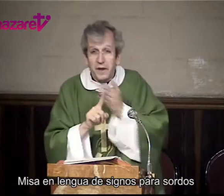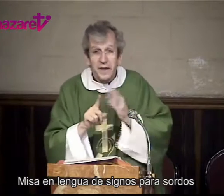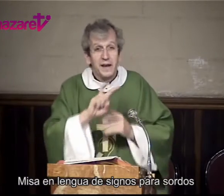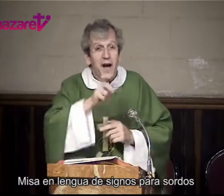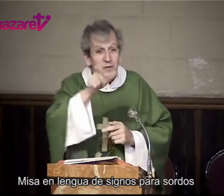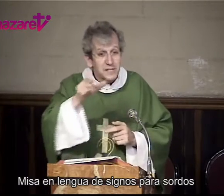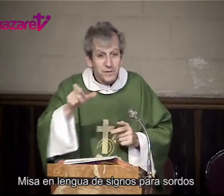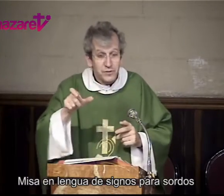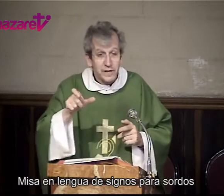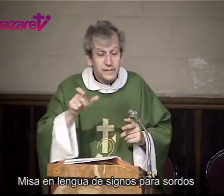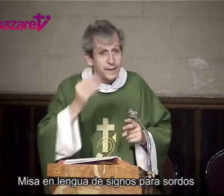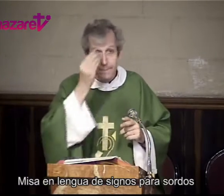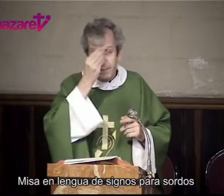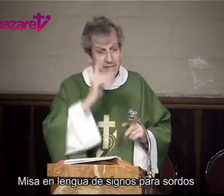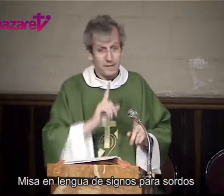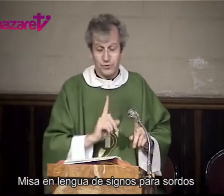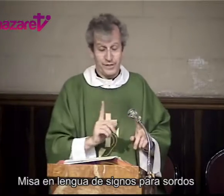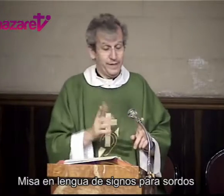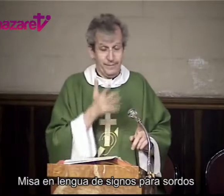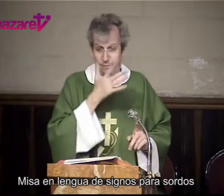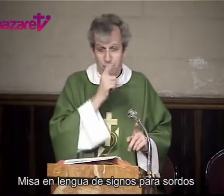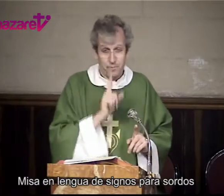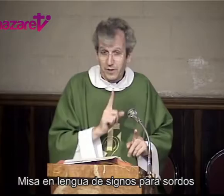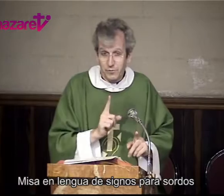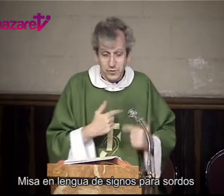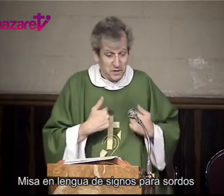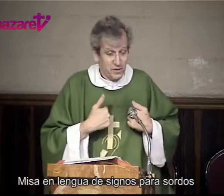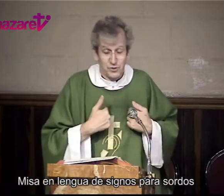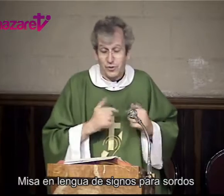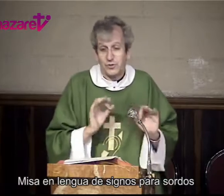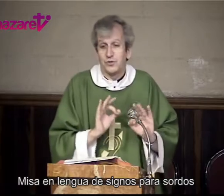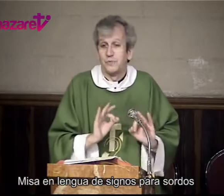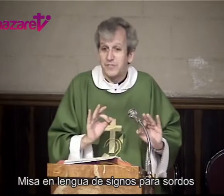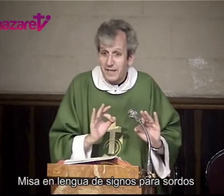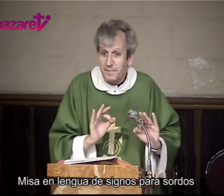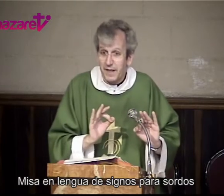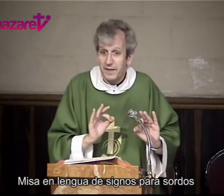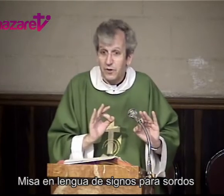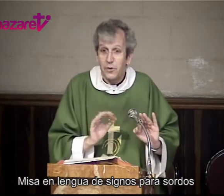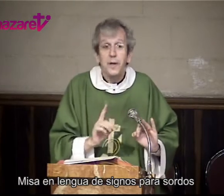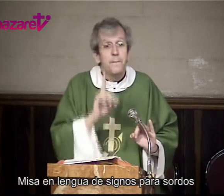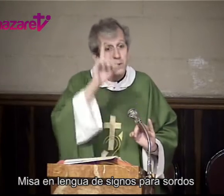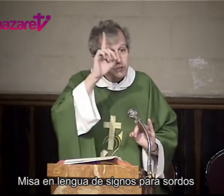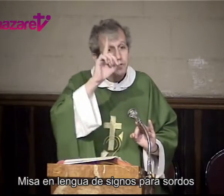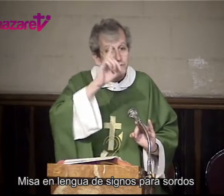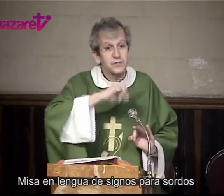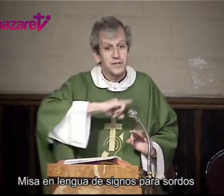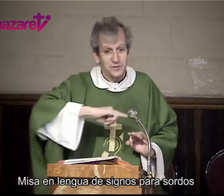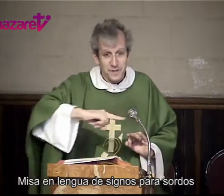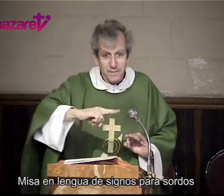a otras personas, pensaremos que no podemos, que nosotros no somos nadie para hacerlo. Pero es Dios que nos envía,